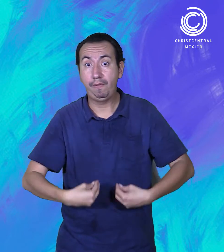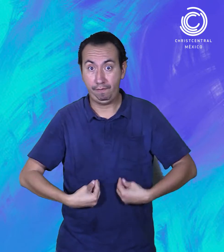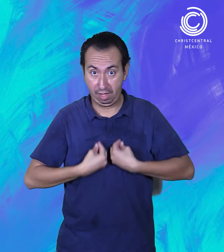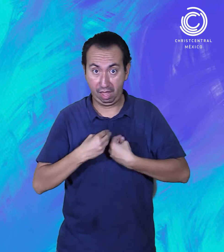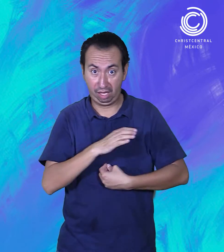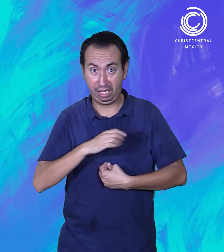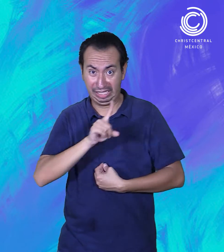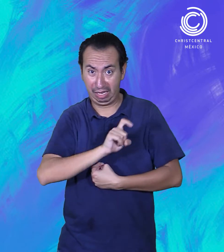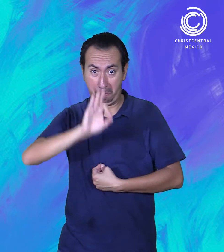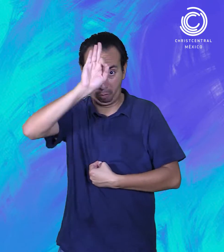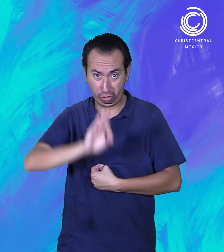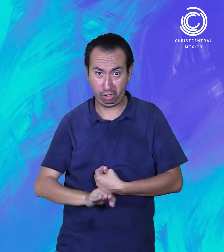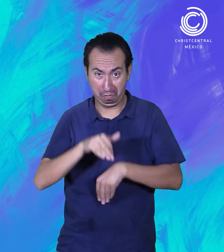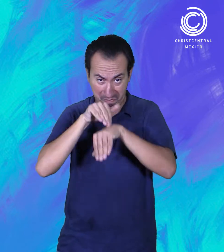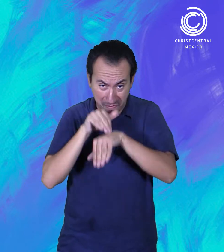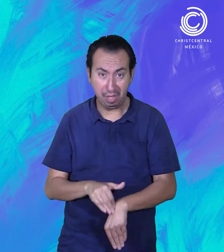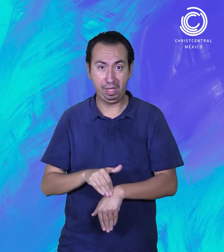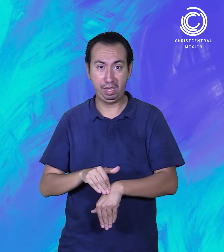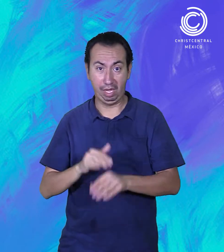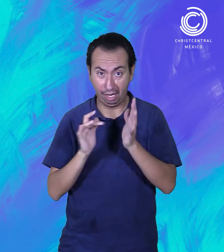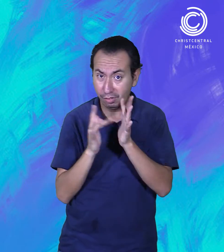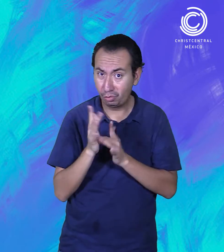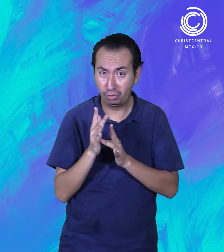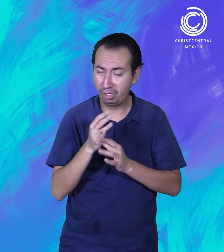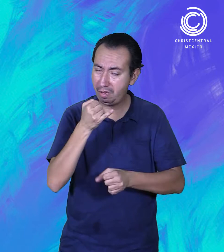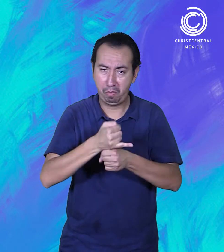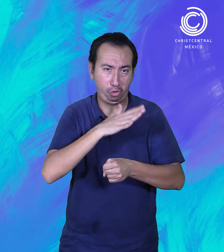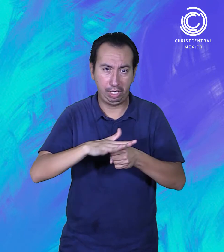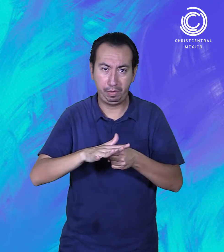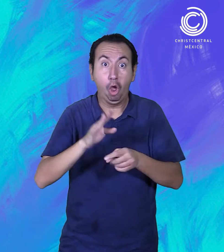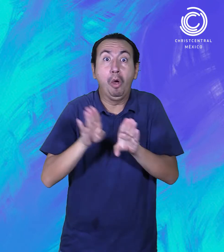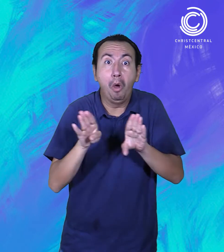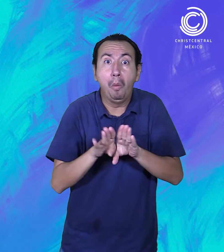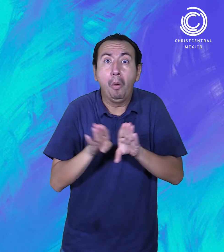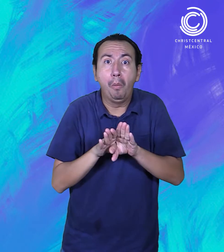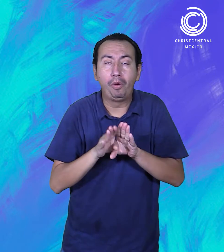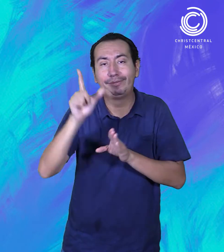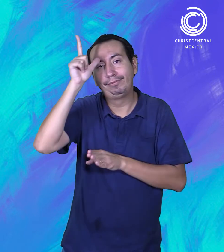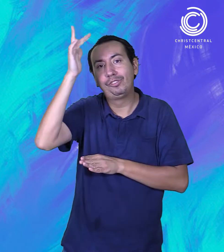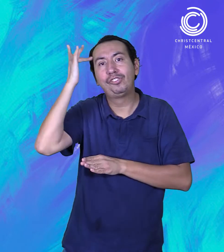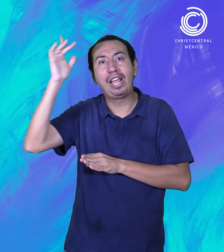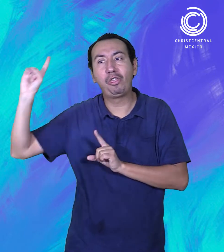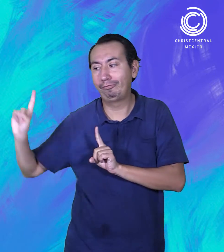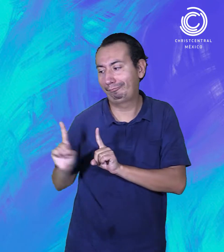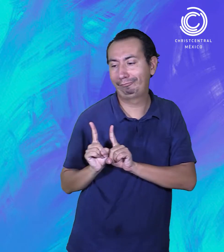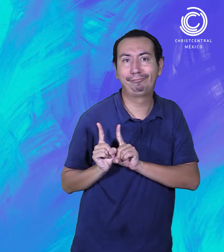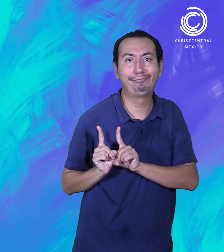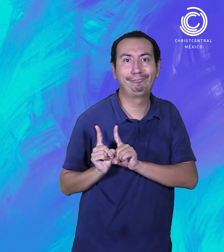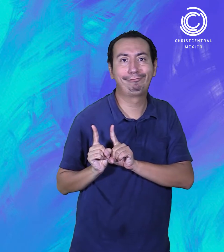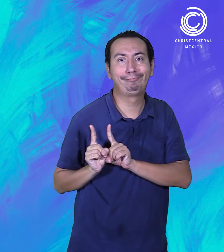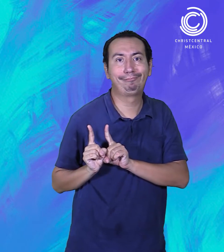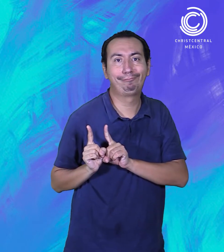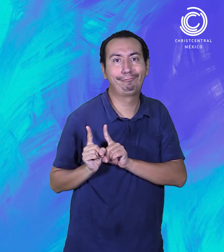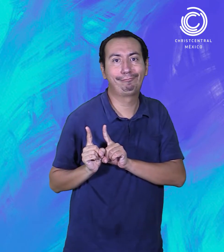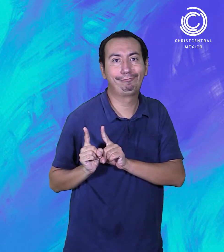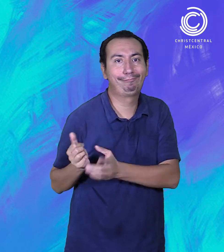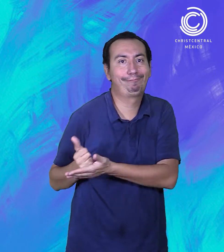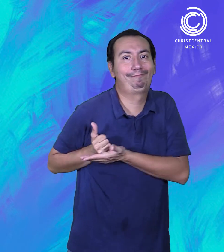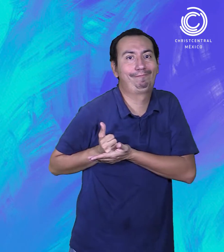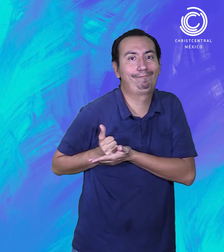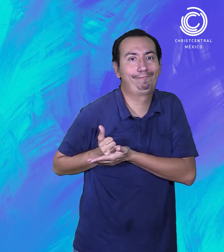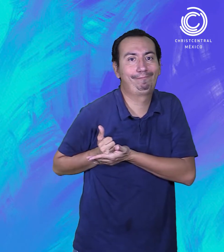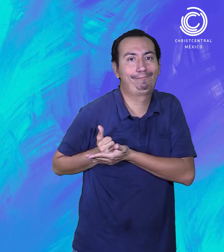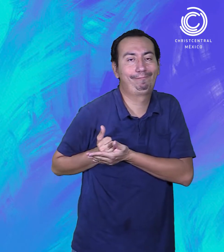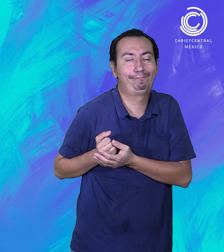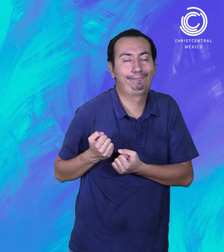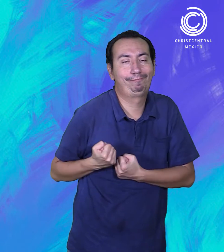vivir a menos que el Espíritu Santo esté con nosotros, al lado de nosotros, para convencernos de estas áreas